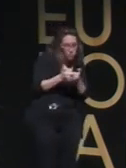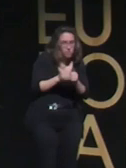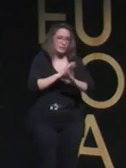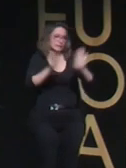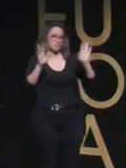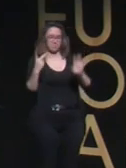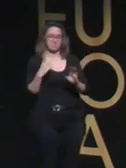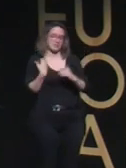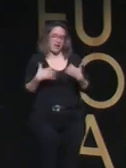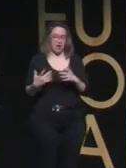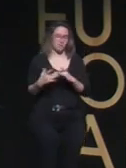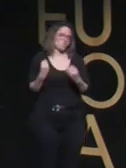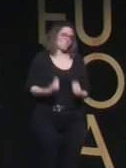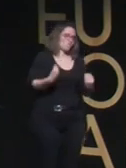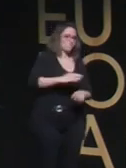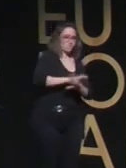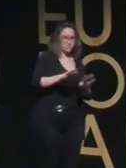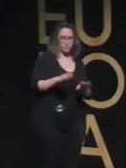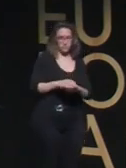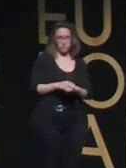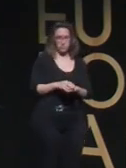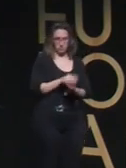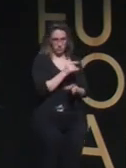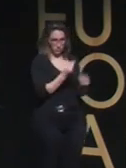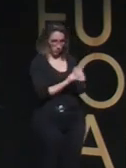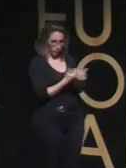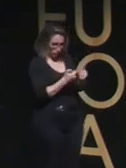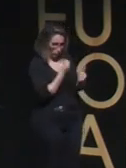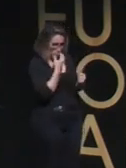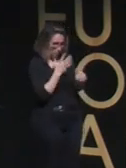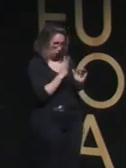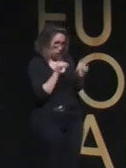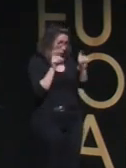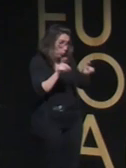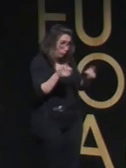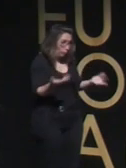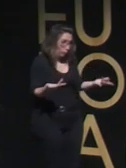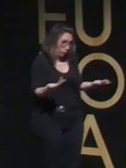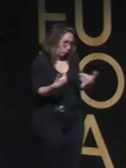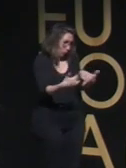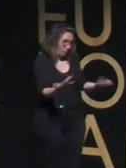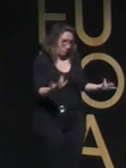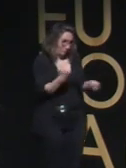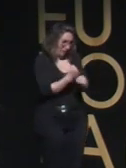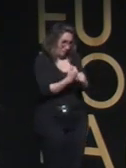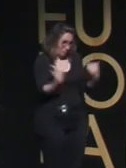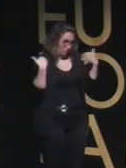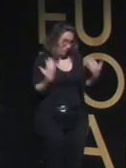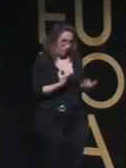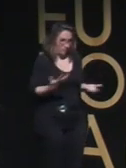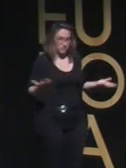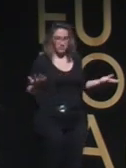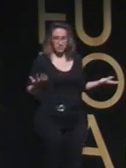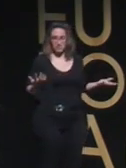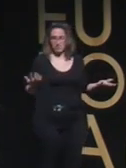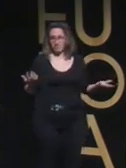lo petamos. ¿Vale? Pues está guay que lo petes, pero que tienes trabajo, ¿sabes? ¿No? Es decir, que hay que diferenciar un poco al chaval quién es